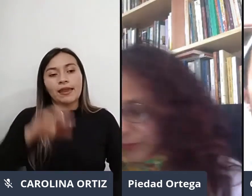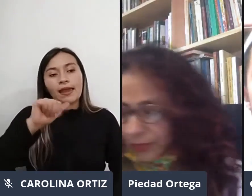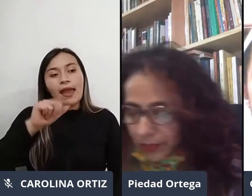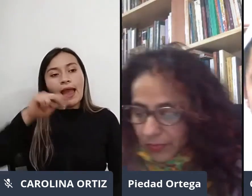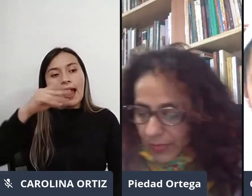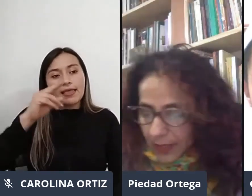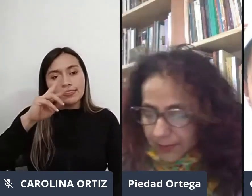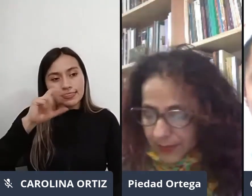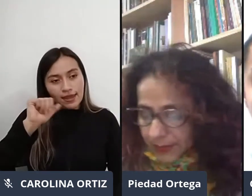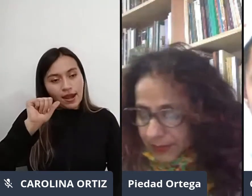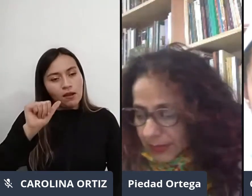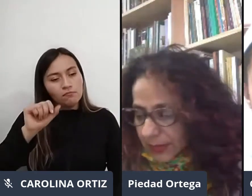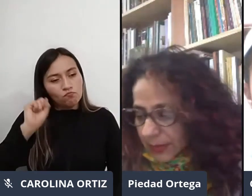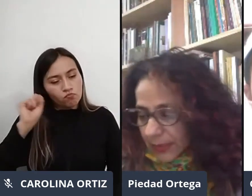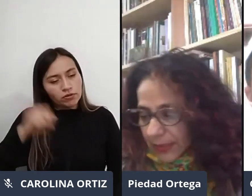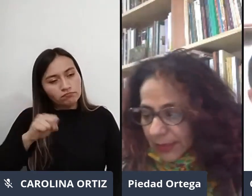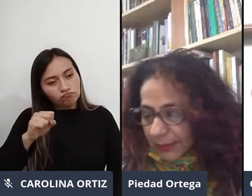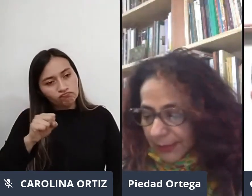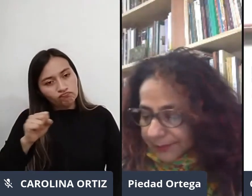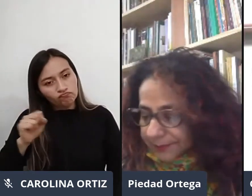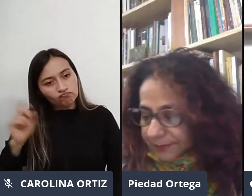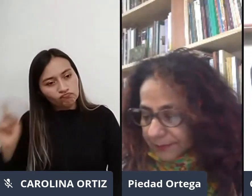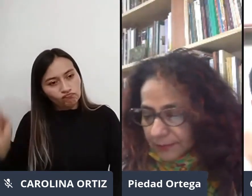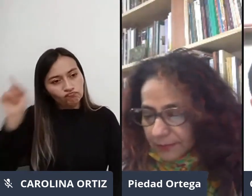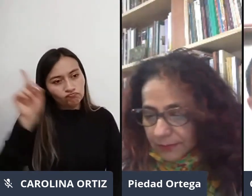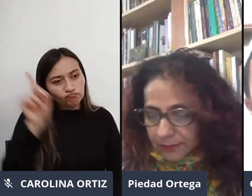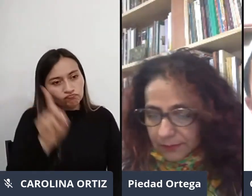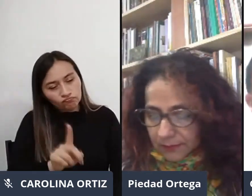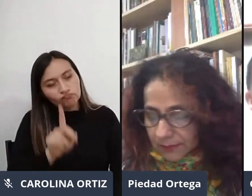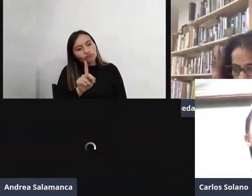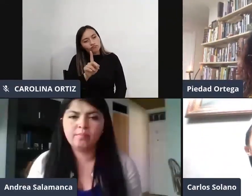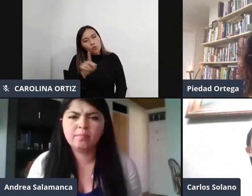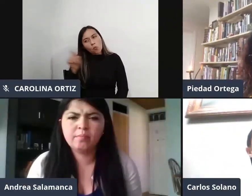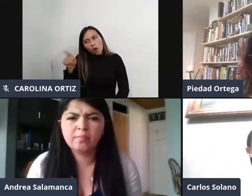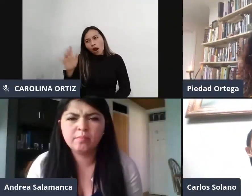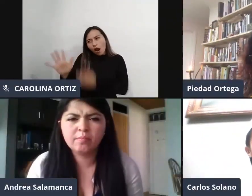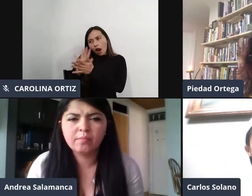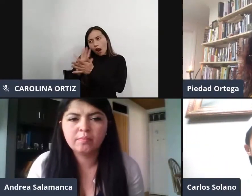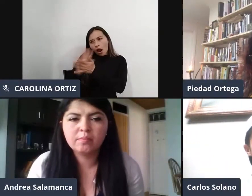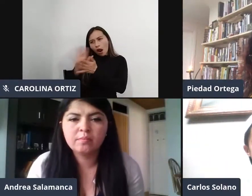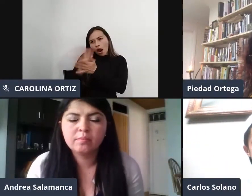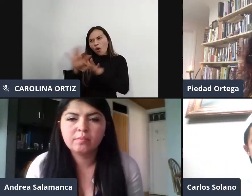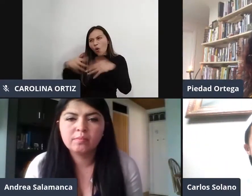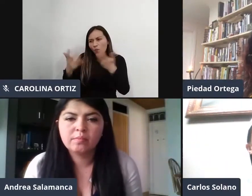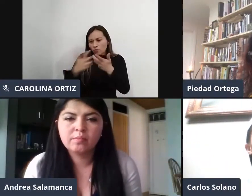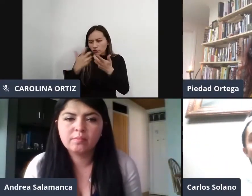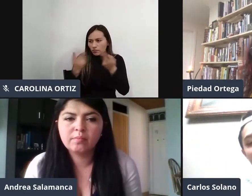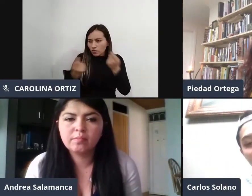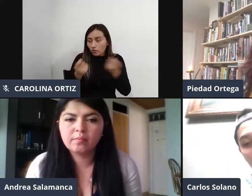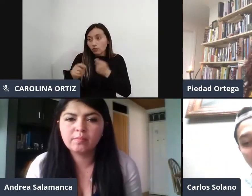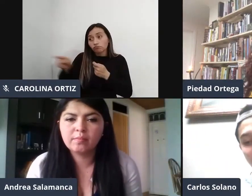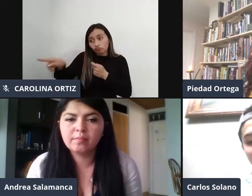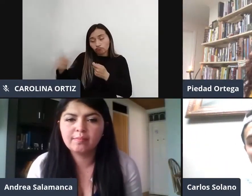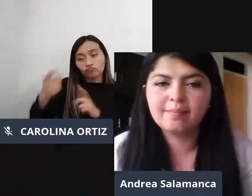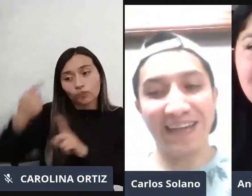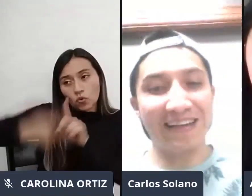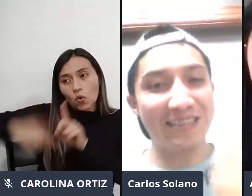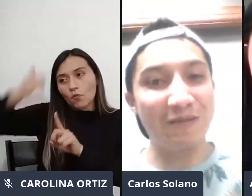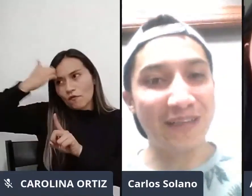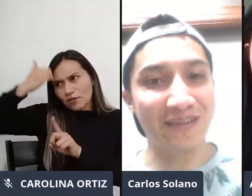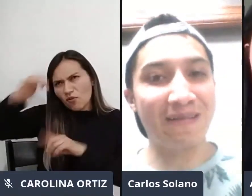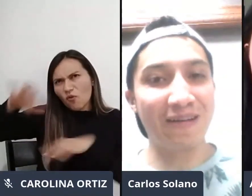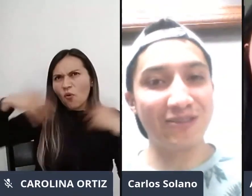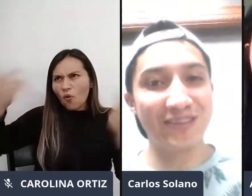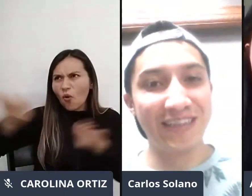nos aporte en esto. ¿Cómo le ha tocado en este momento con eso? Con ese sistema de control, ya que es maestra, tiene que entregar productos, tiene